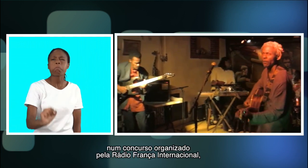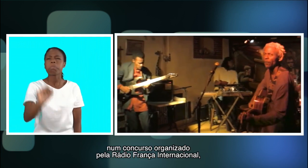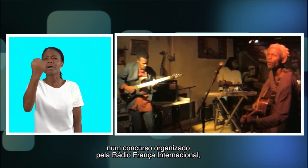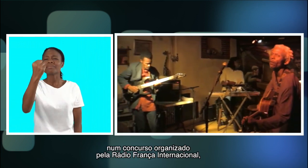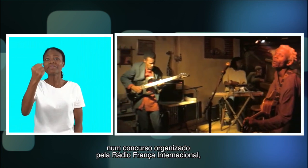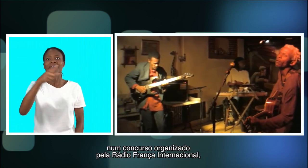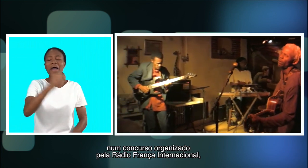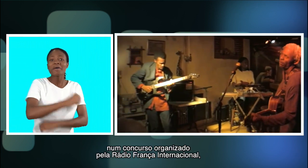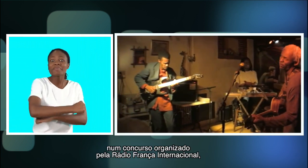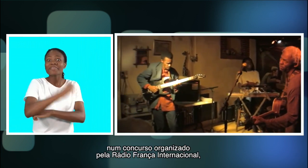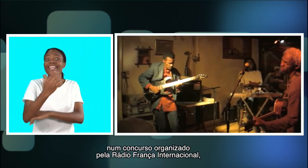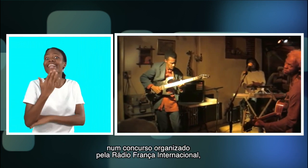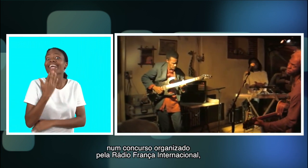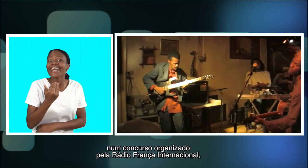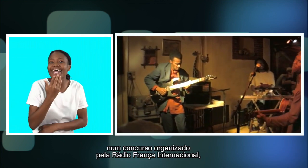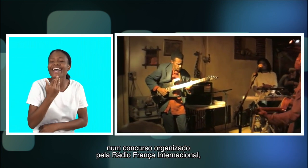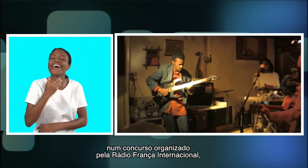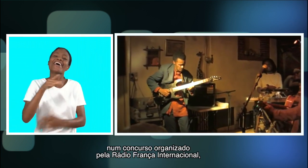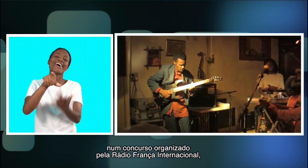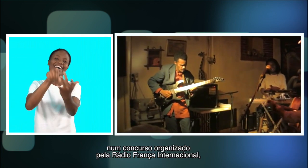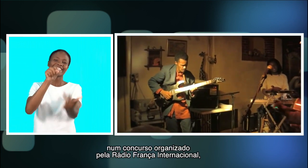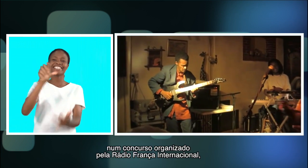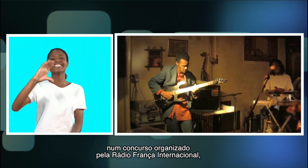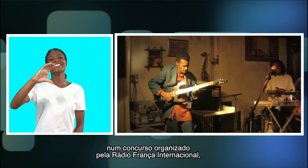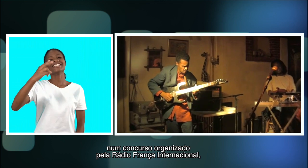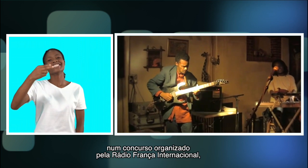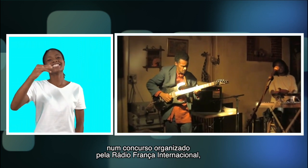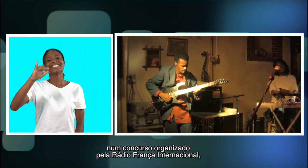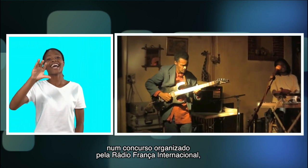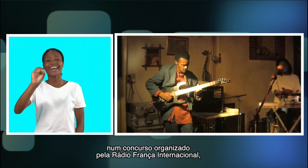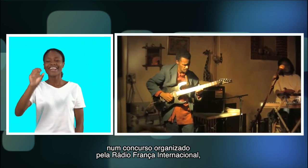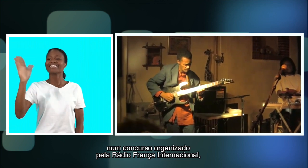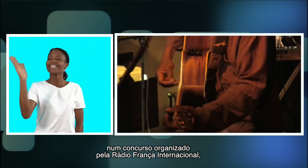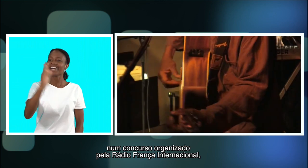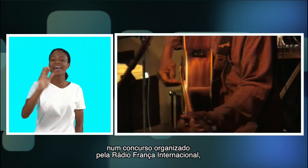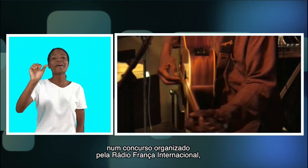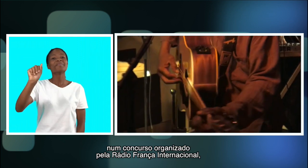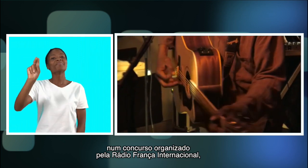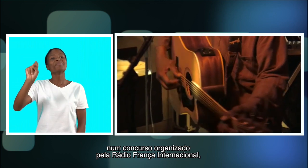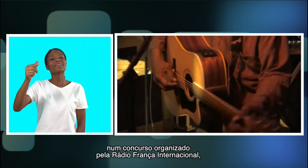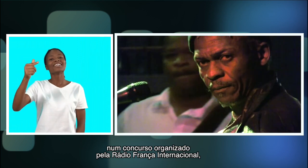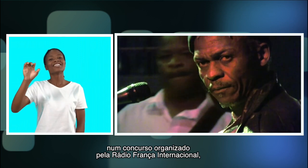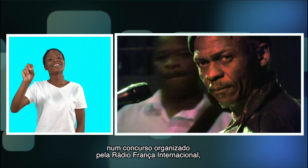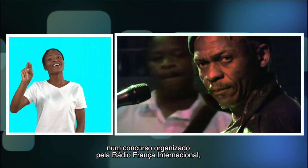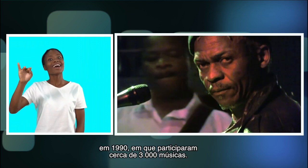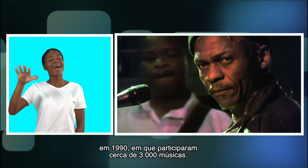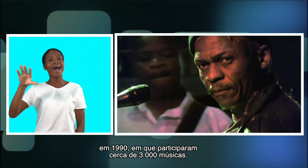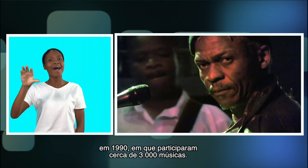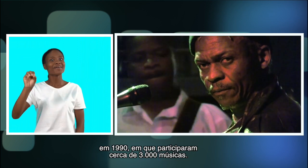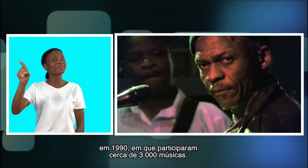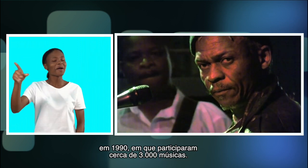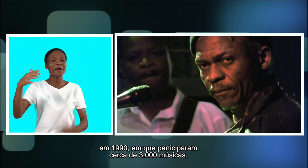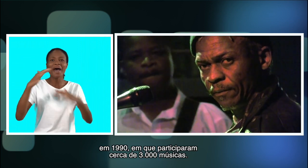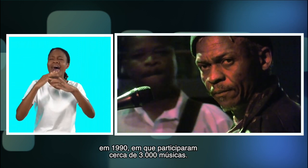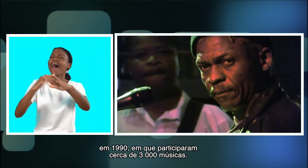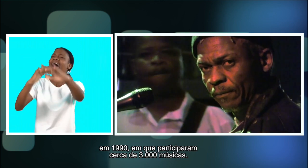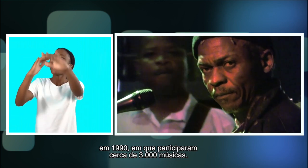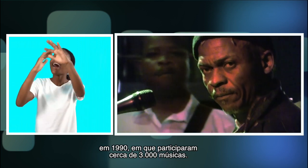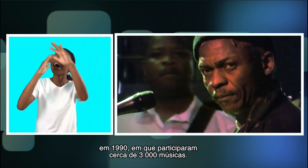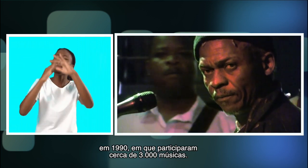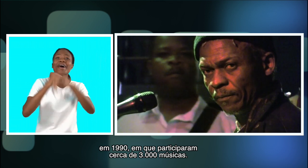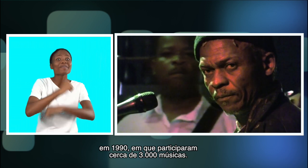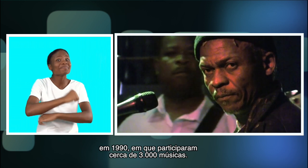concurso organizado pela Rádio França Internacional em 1990,